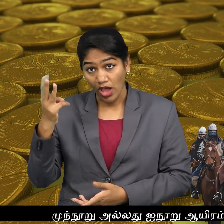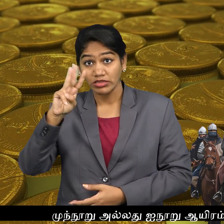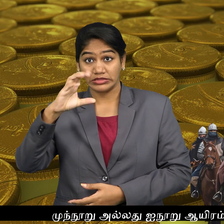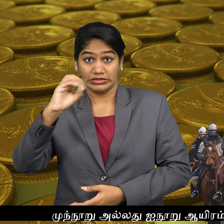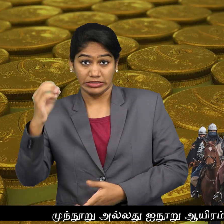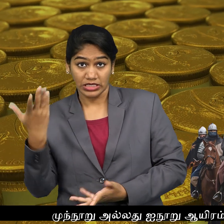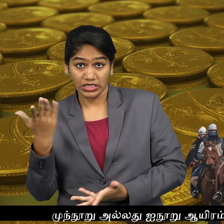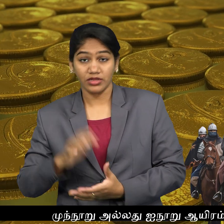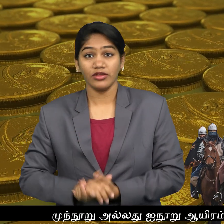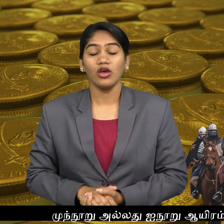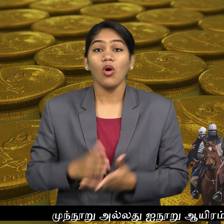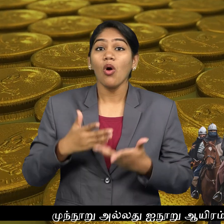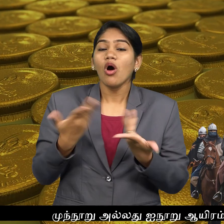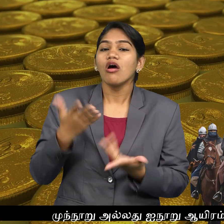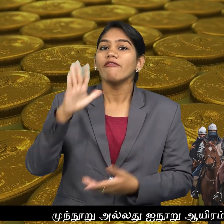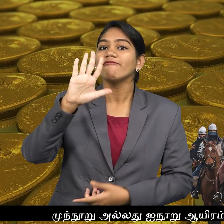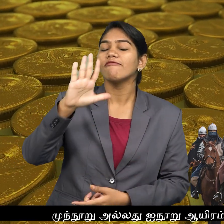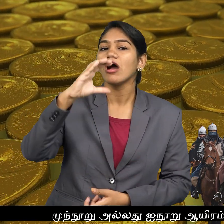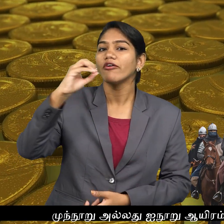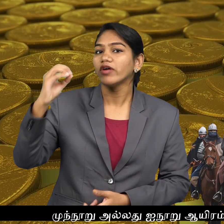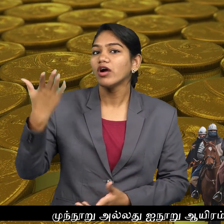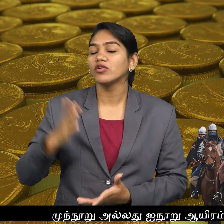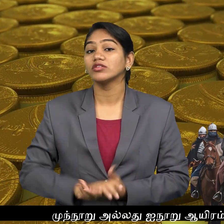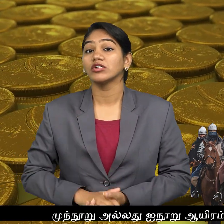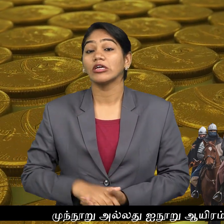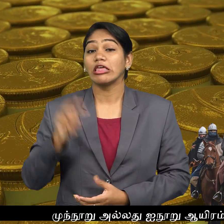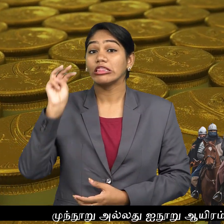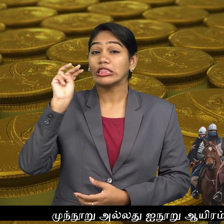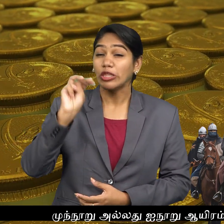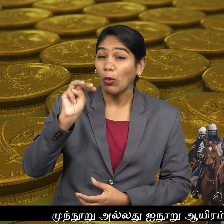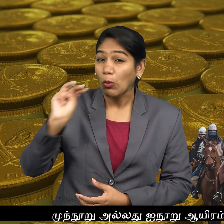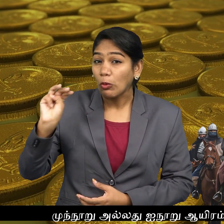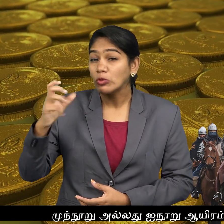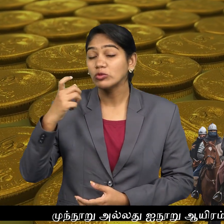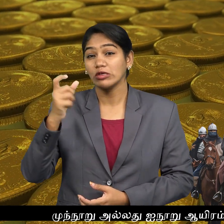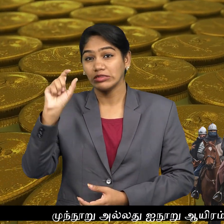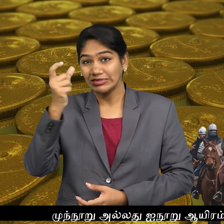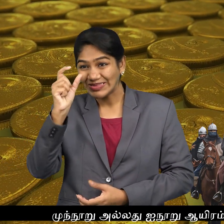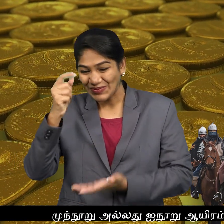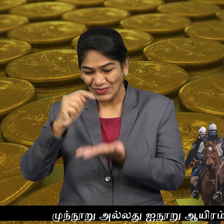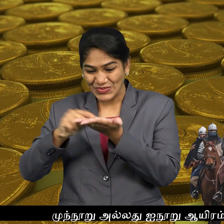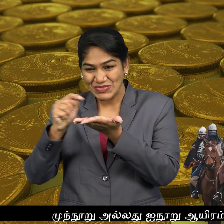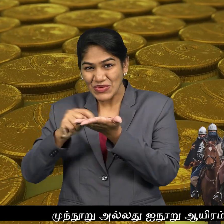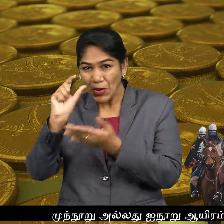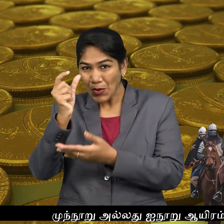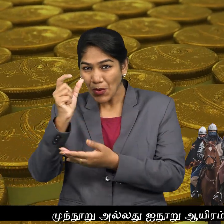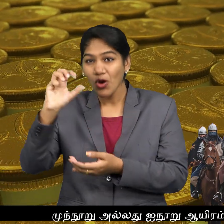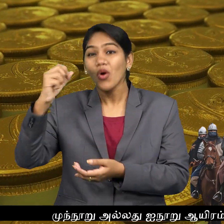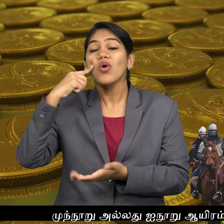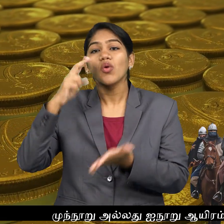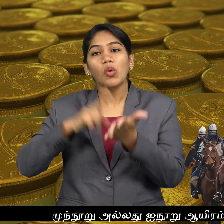300 அல்லது 500, 1000 நாணயங்களை வைத்திருந்தார்கள்.